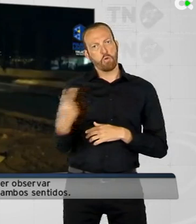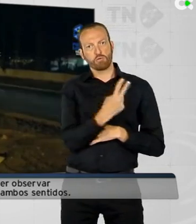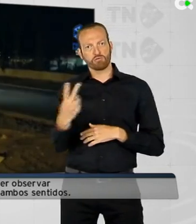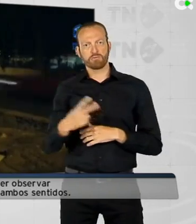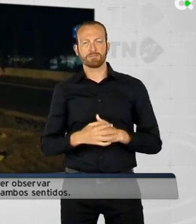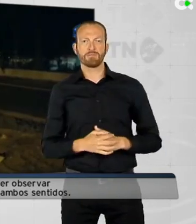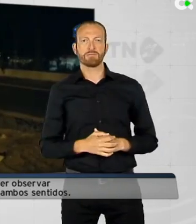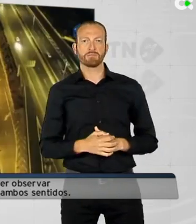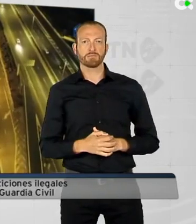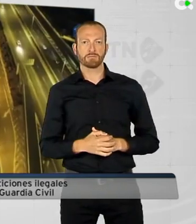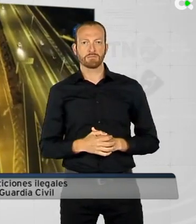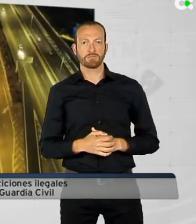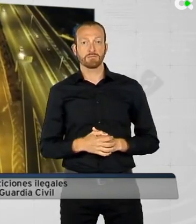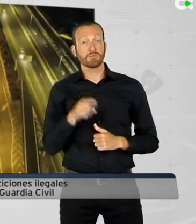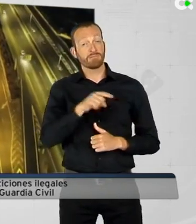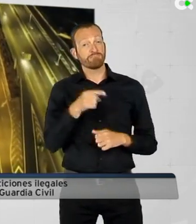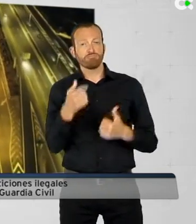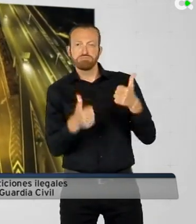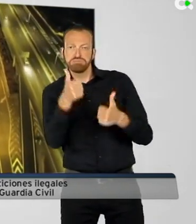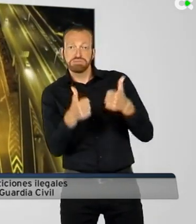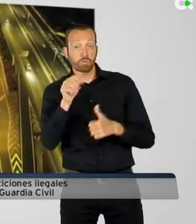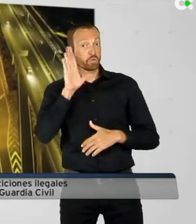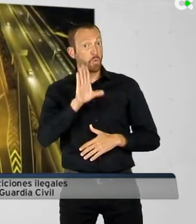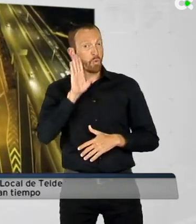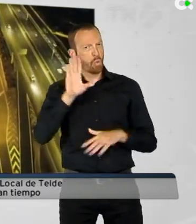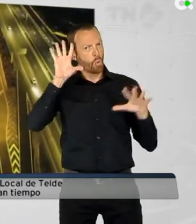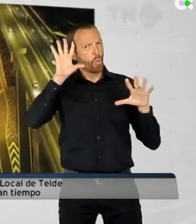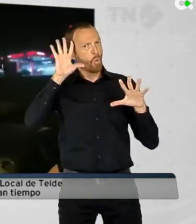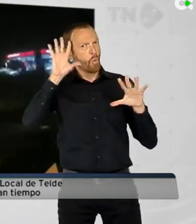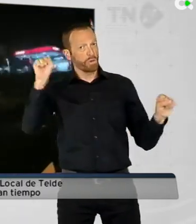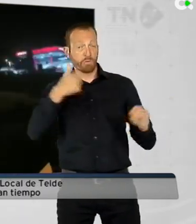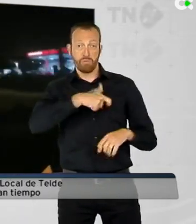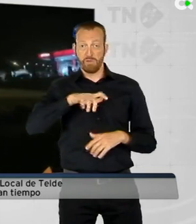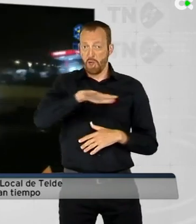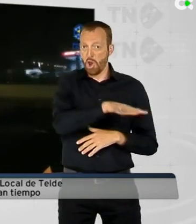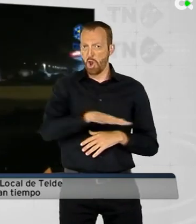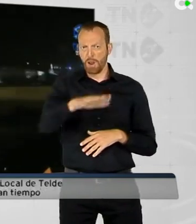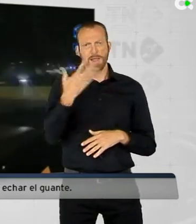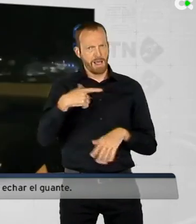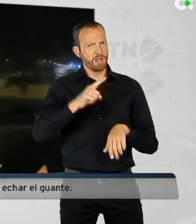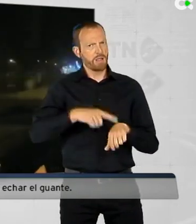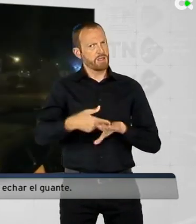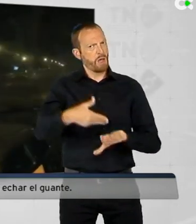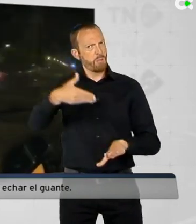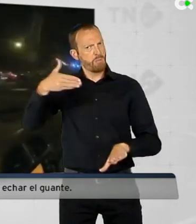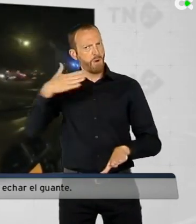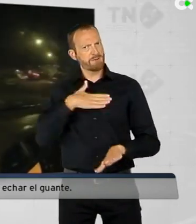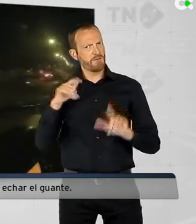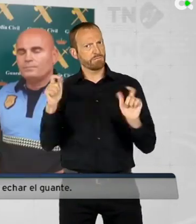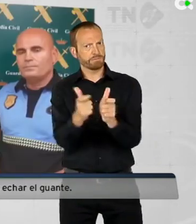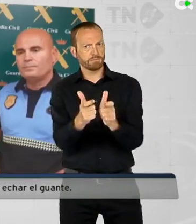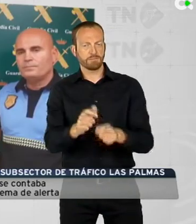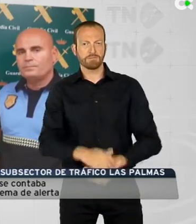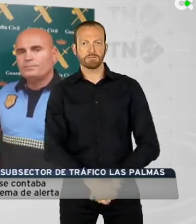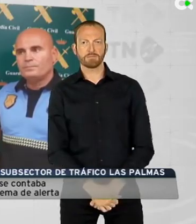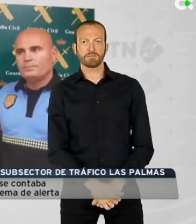sentidos. Unas competiciones ilegales a las que la Guardia Civil y la Policía Local de Telde llevaban tiempo intentándoles echar el guante.